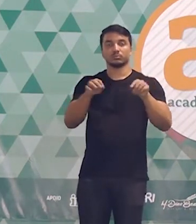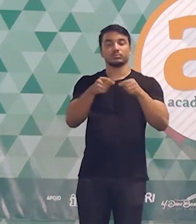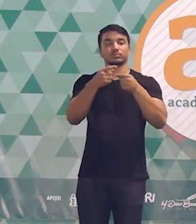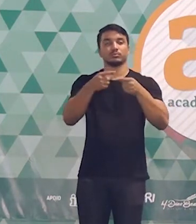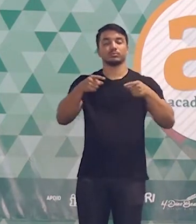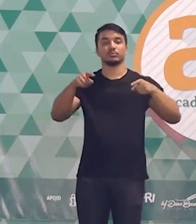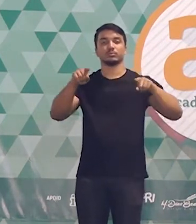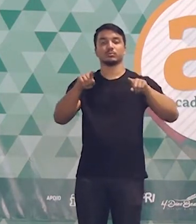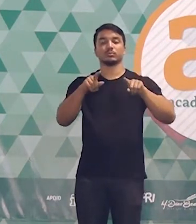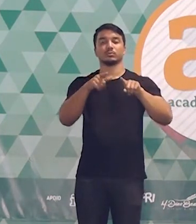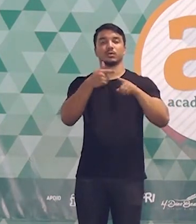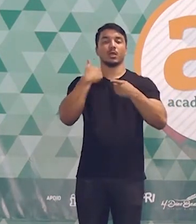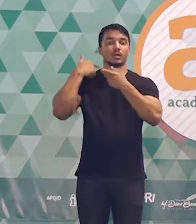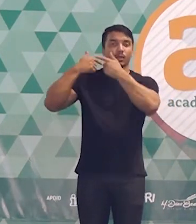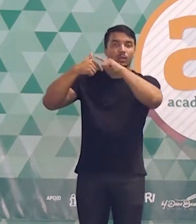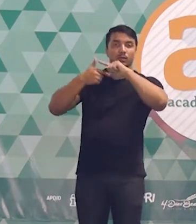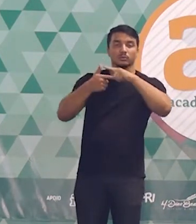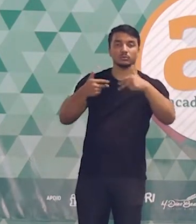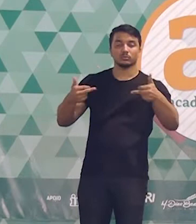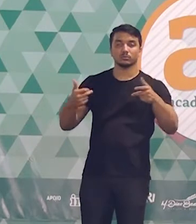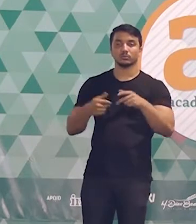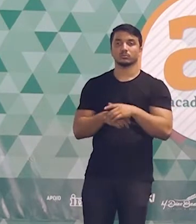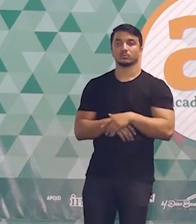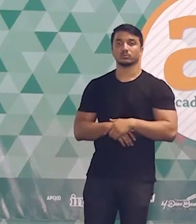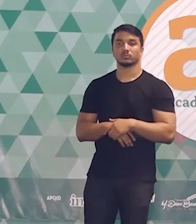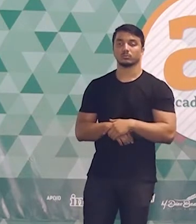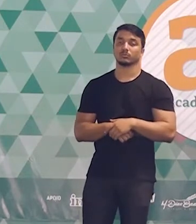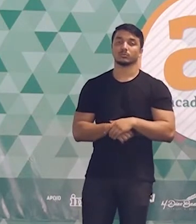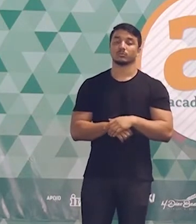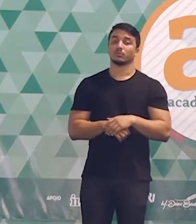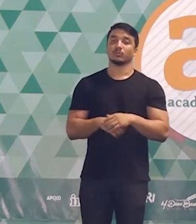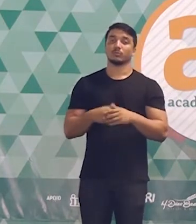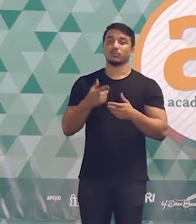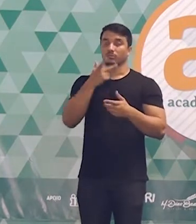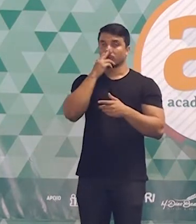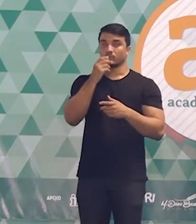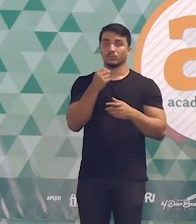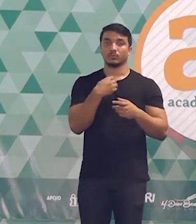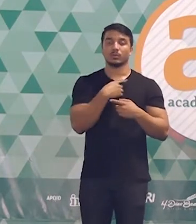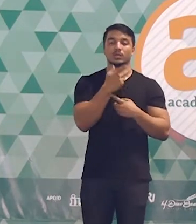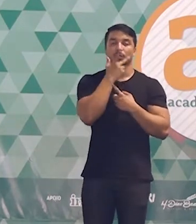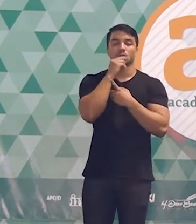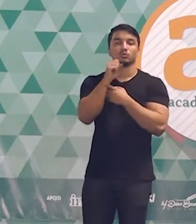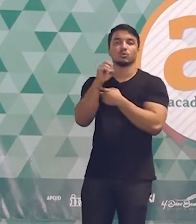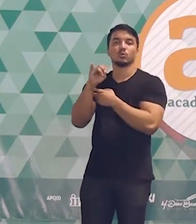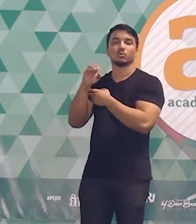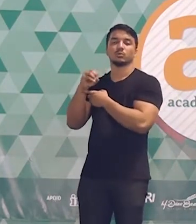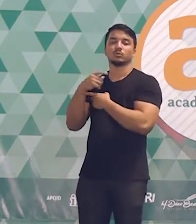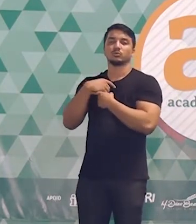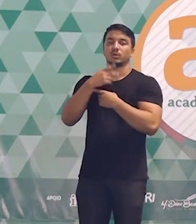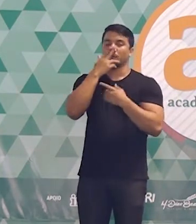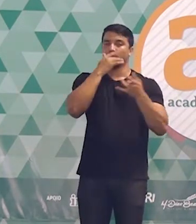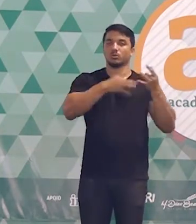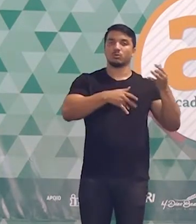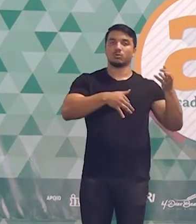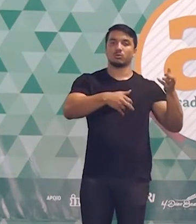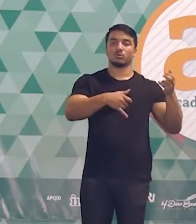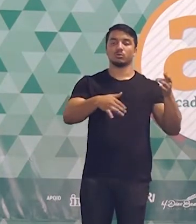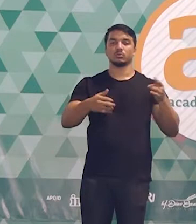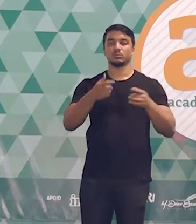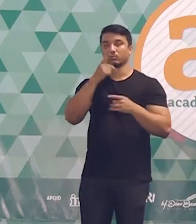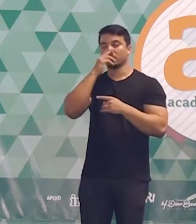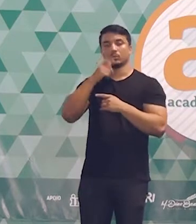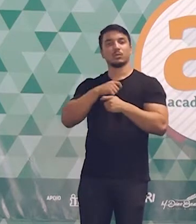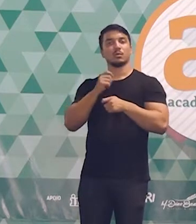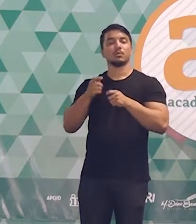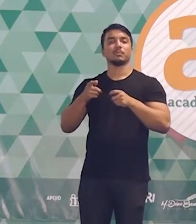coisa tradicional, sei o que e tal, sopro, as cordas, as